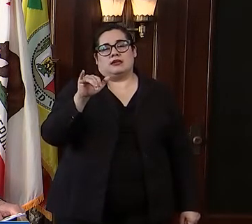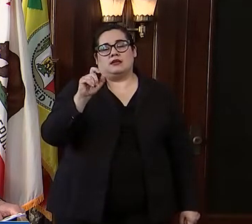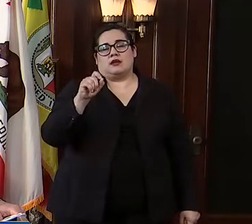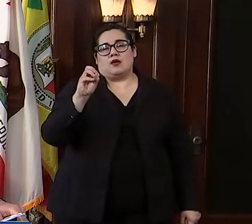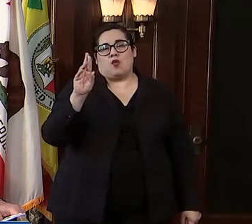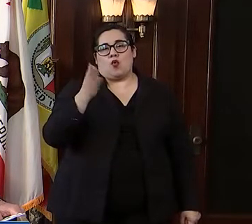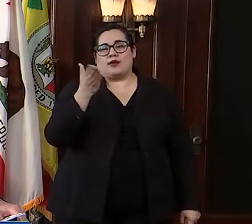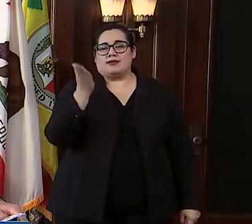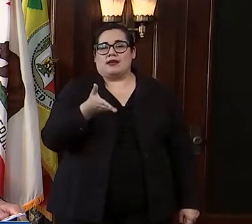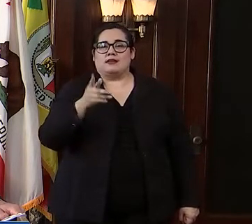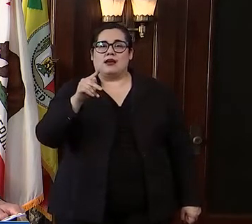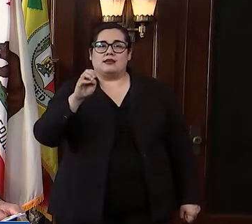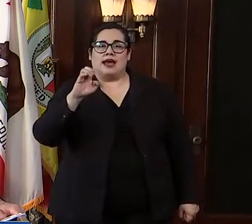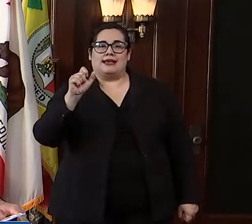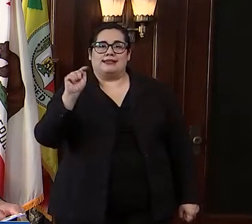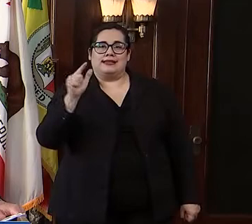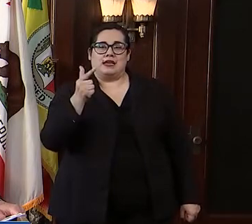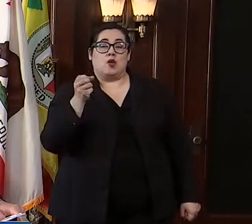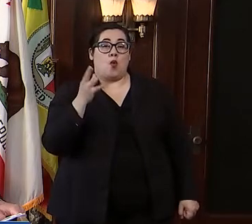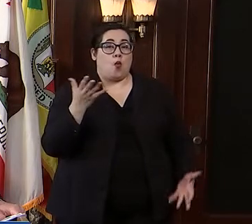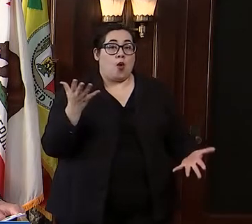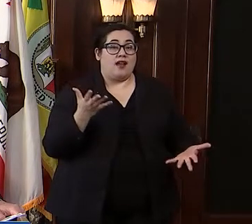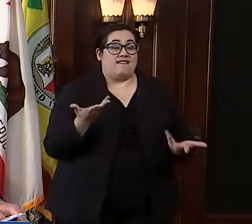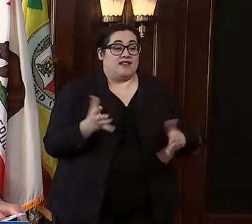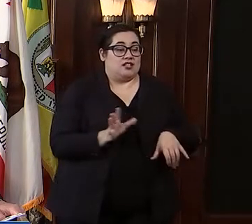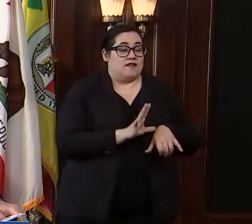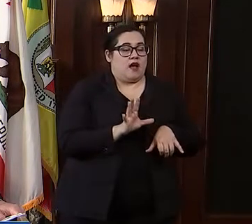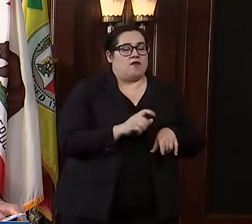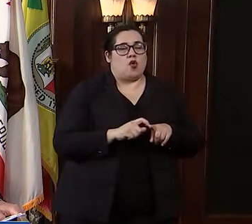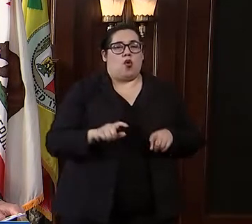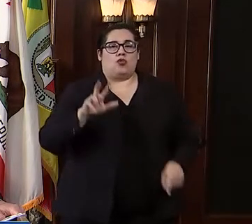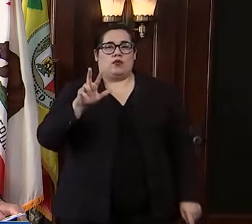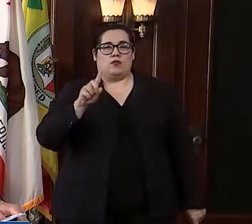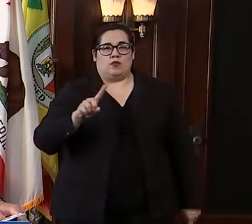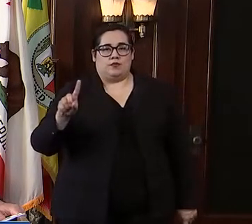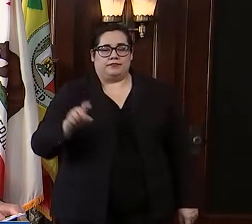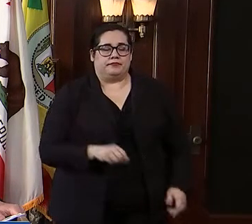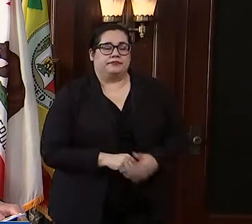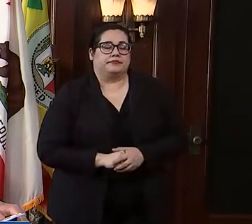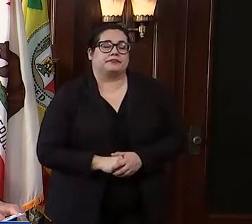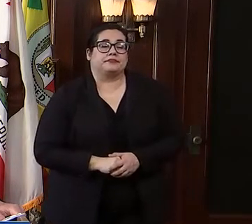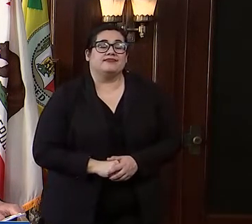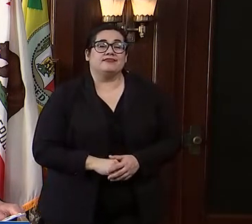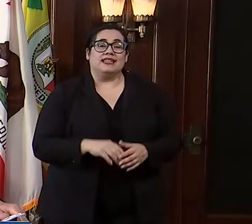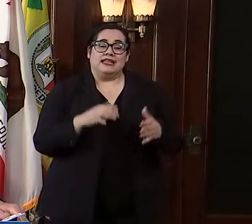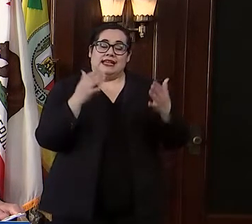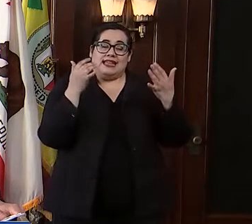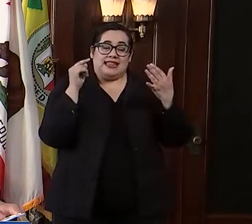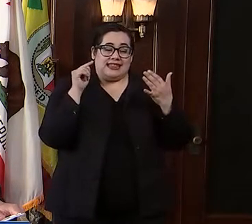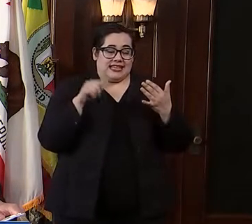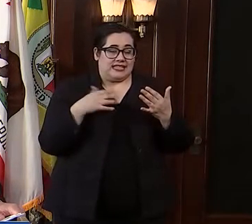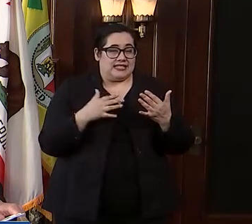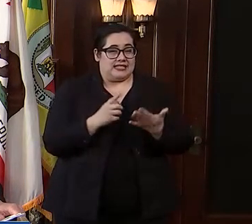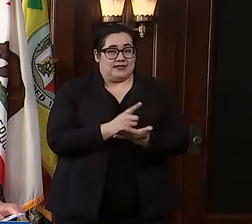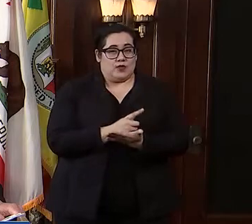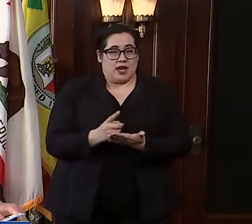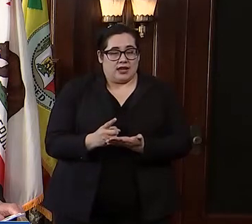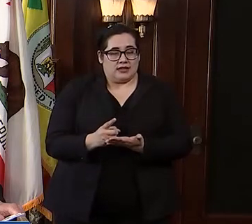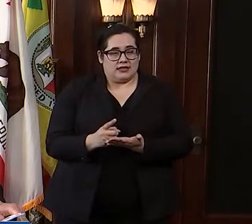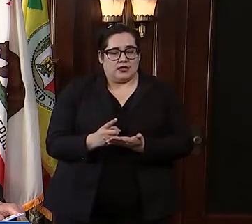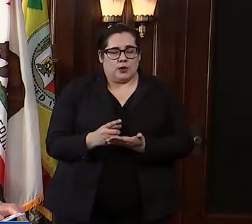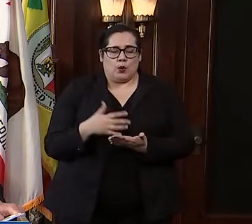coronavirus.lacity.org/testing o al 311 después de 5. Esto ha sido una semana